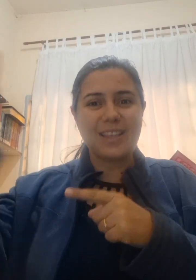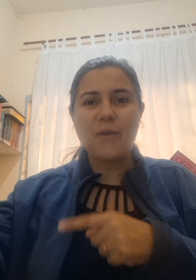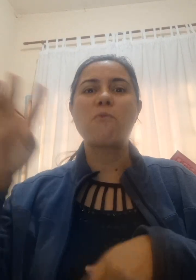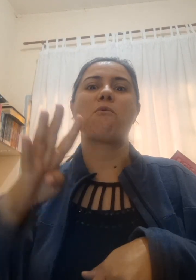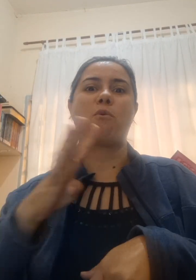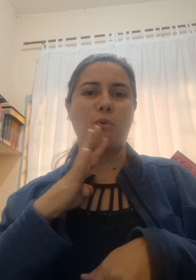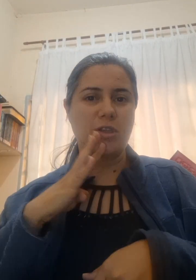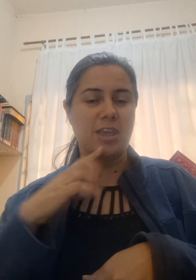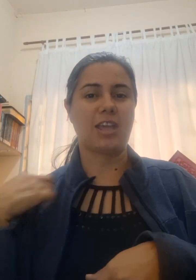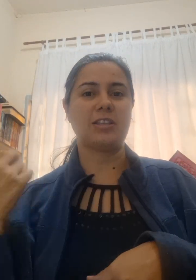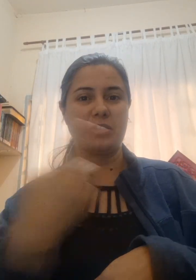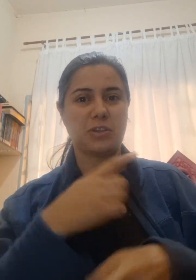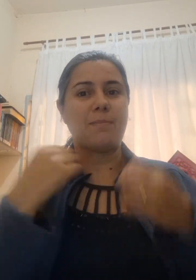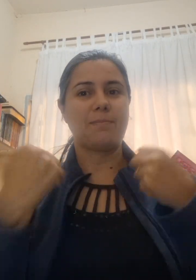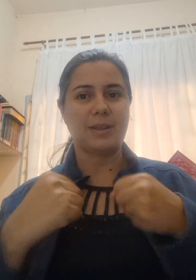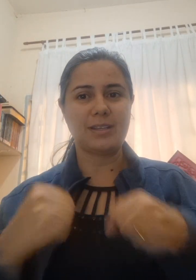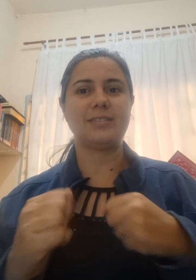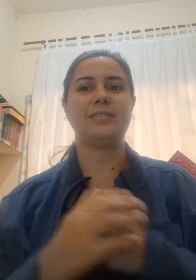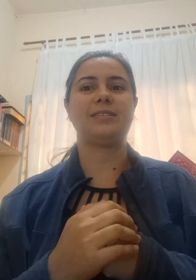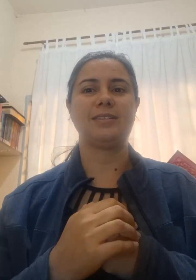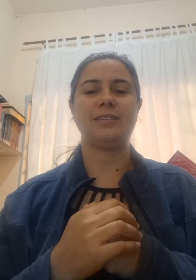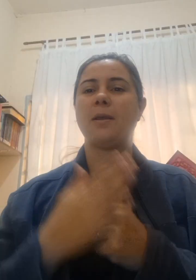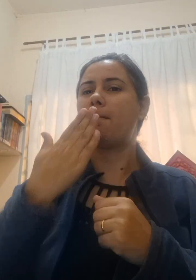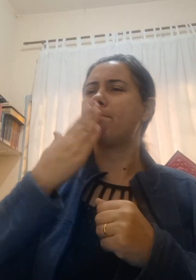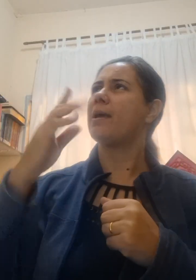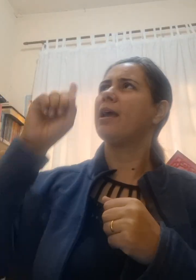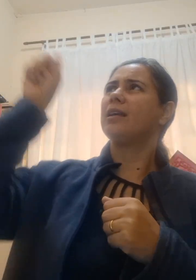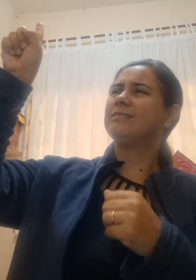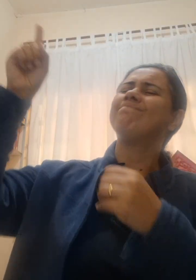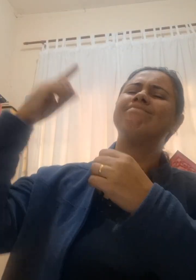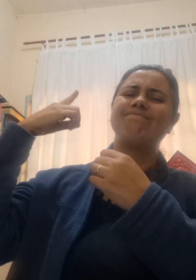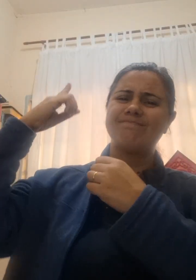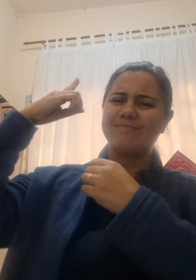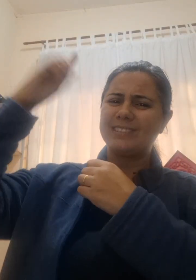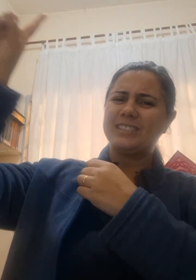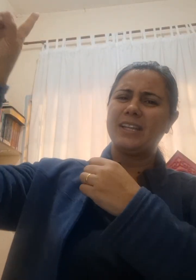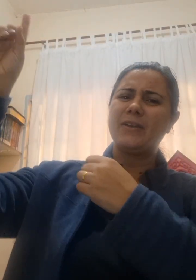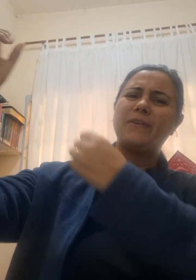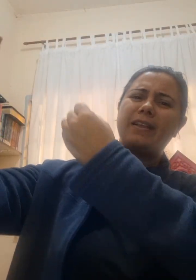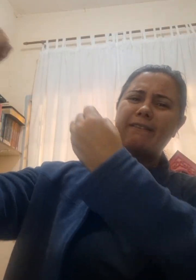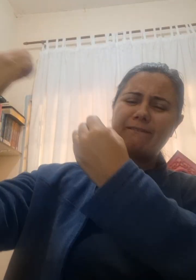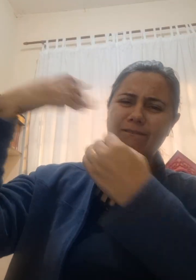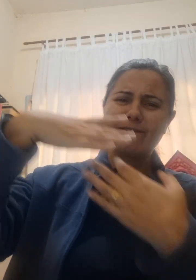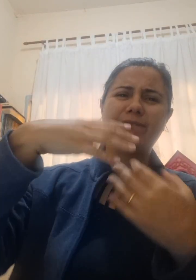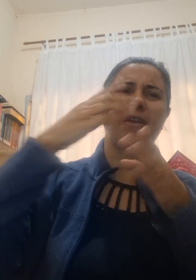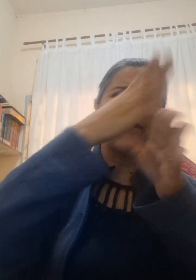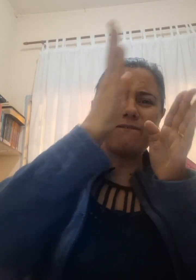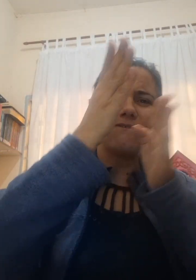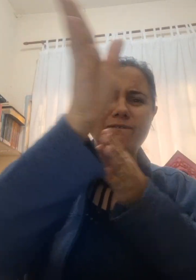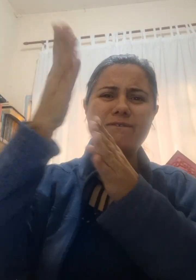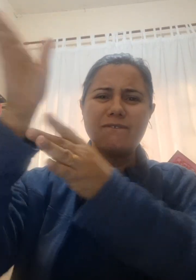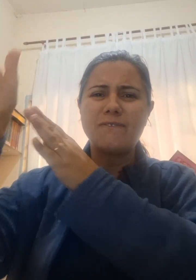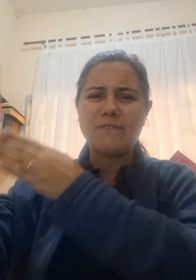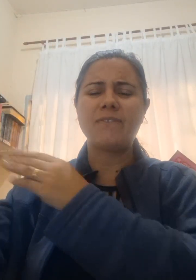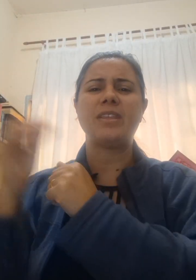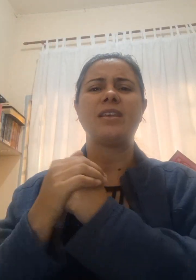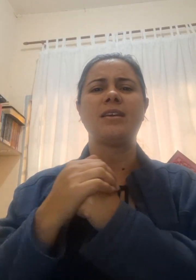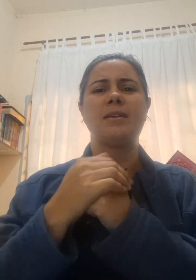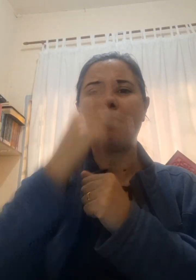Porque Deus conhece a nossa necessidade, o que a gente precisa. Deus pede para Deus